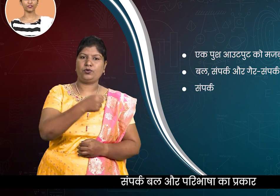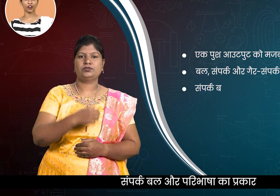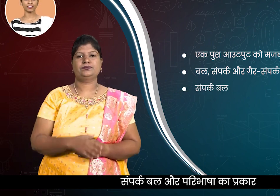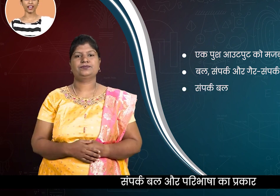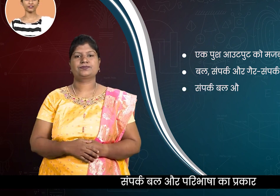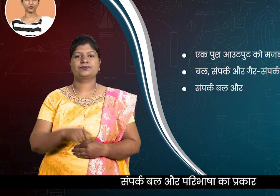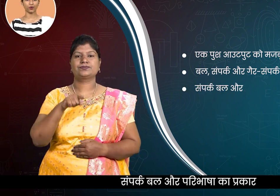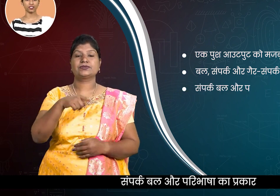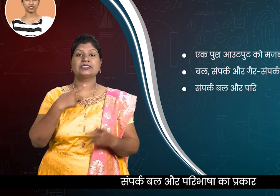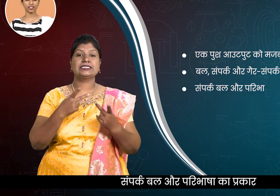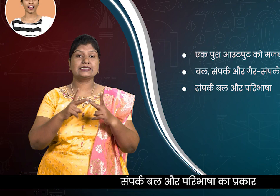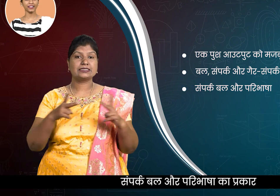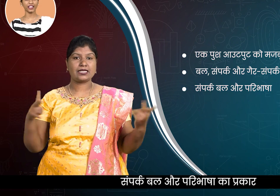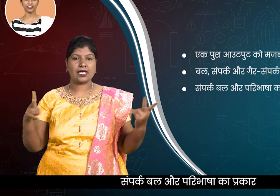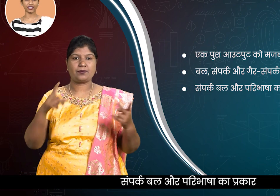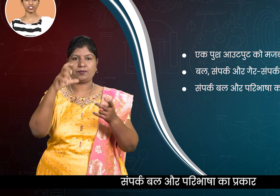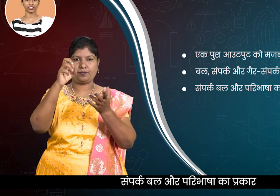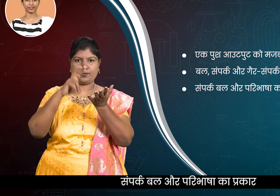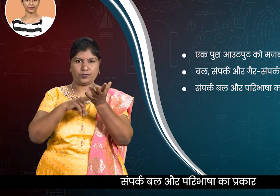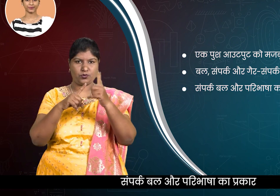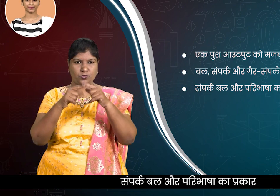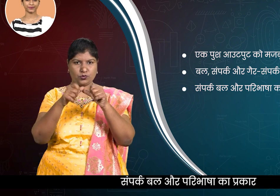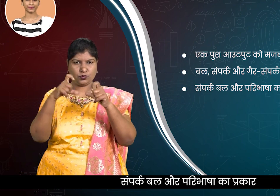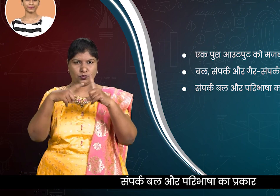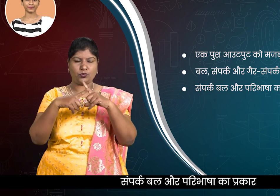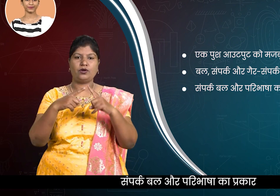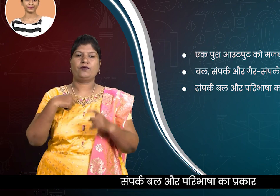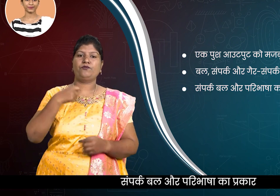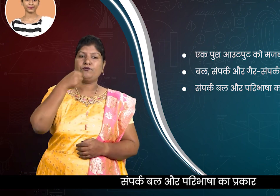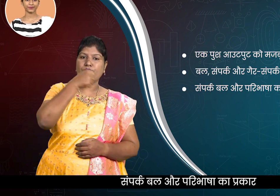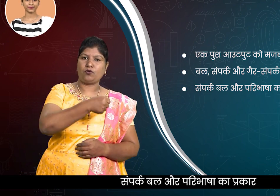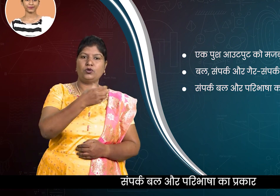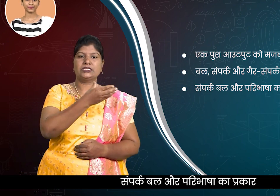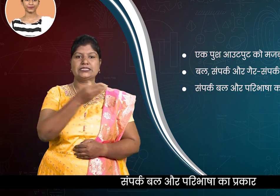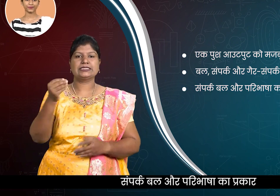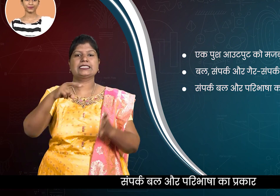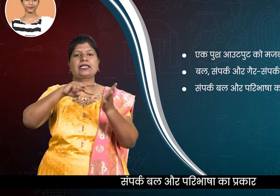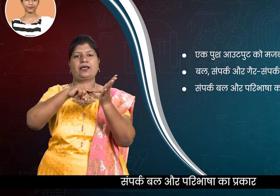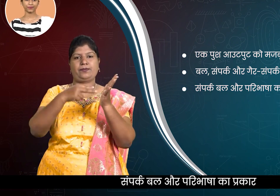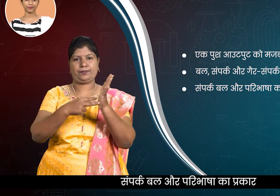संपर्क बल और परिभाषा के प्रकार।